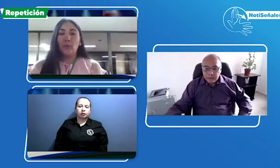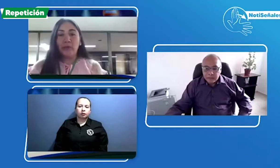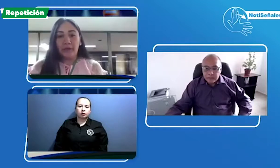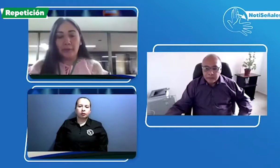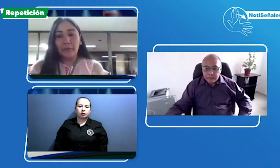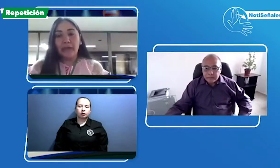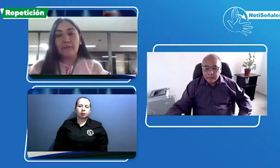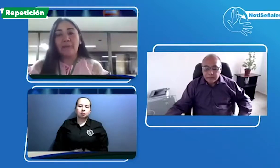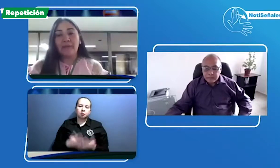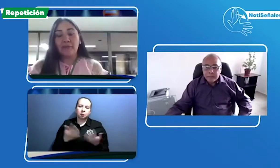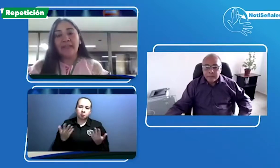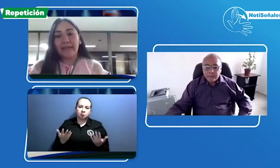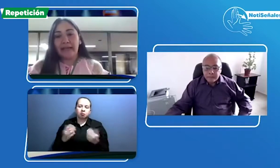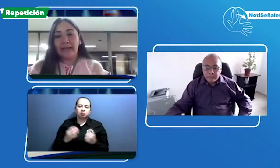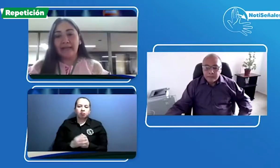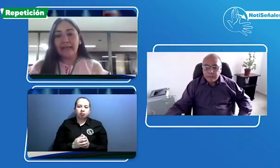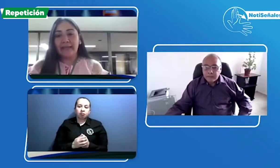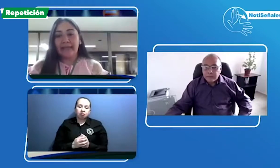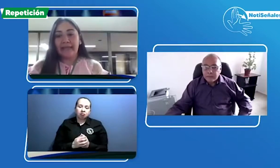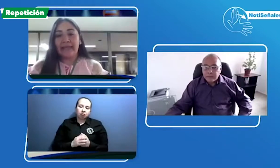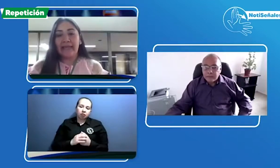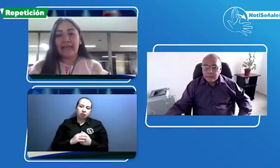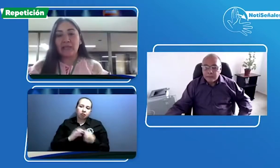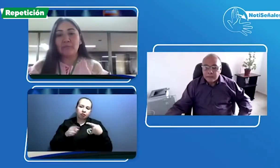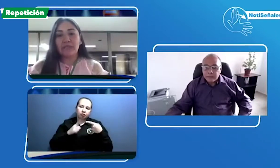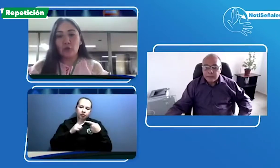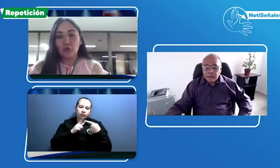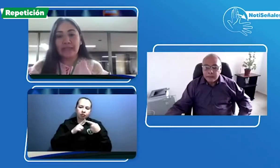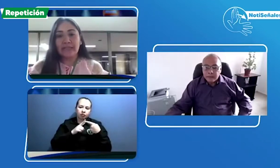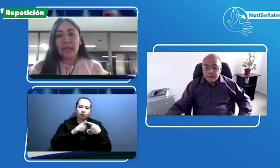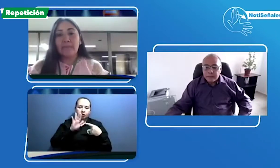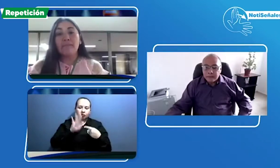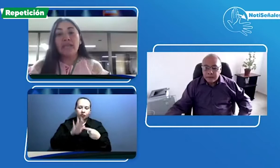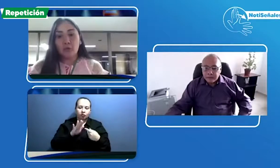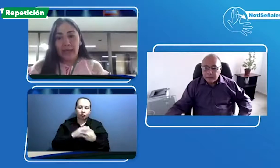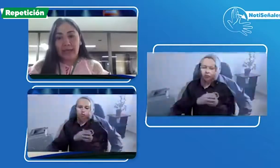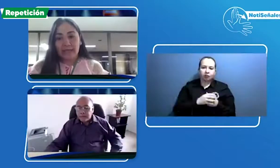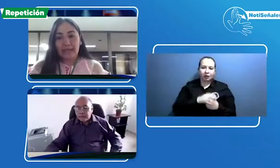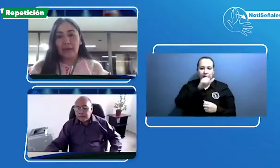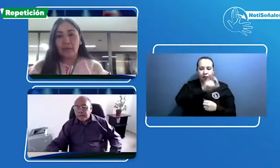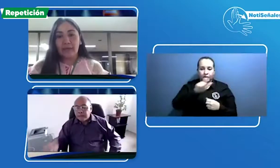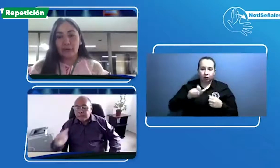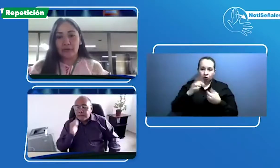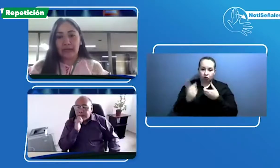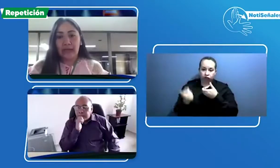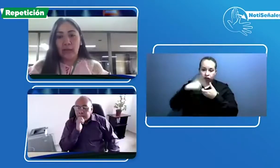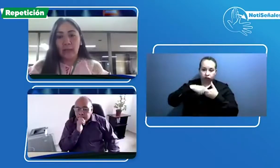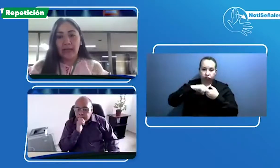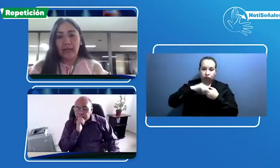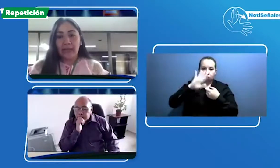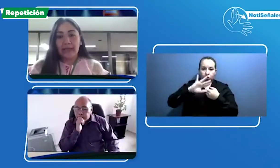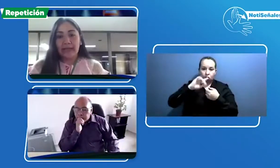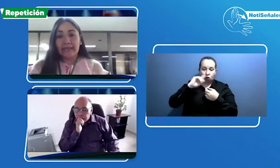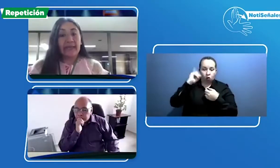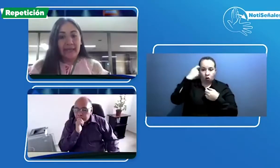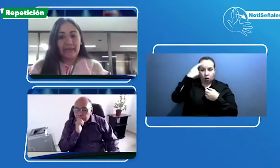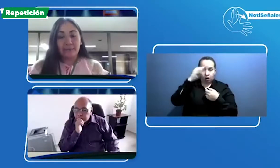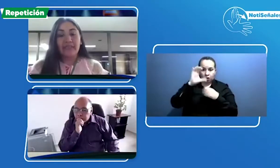Bueno, primero indicar que las personas vinculadas a la gobernación del Cauca